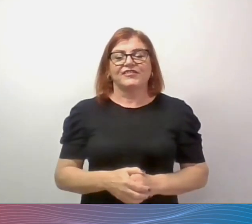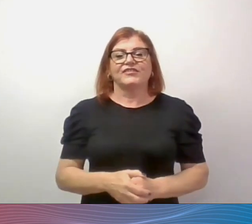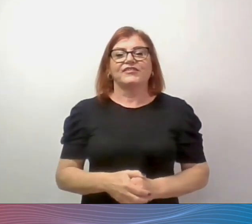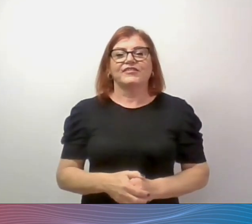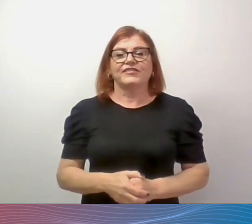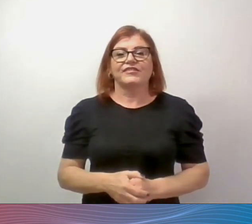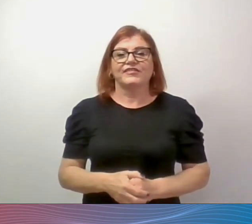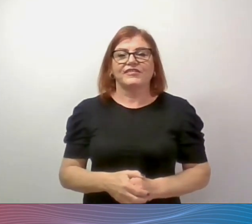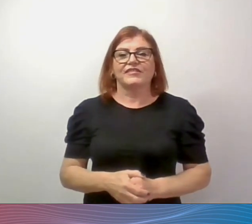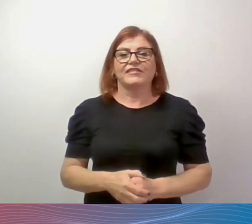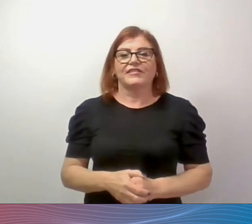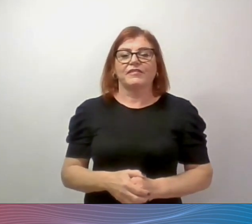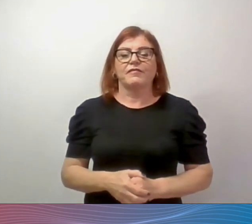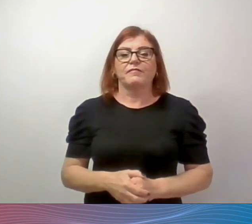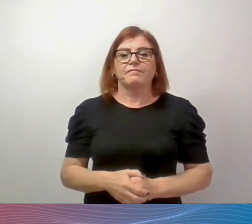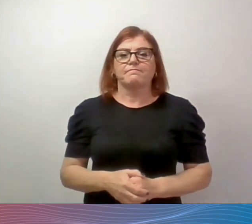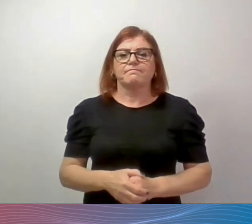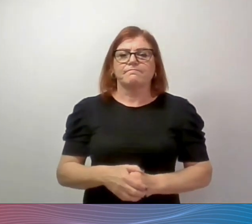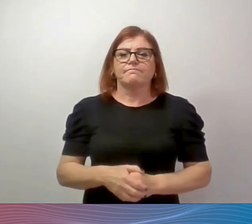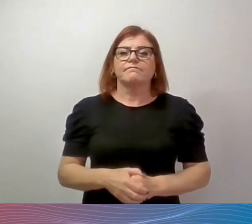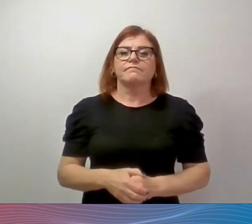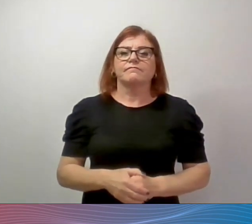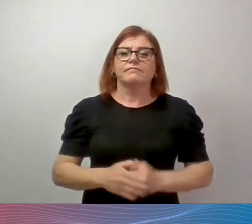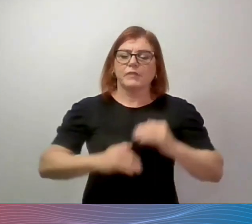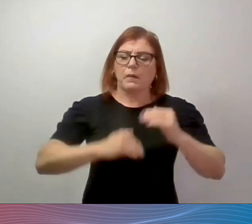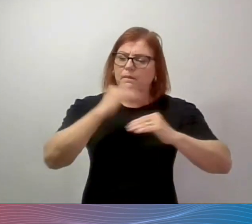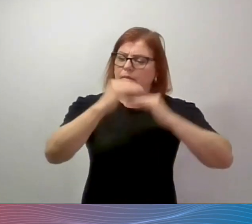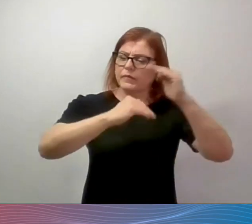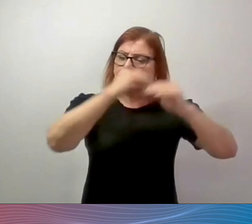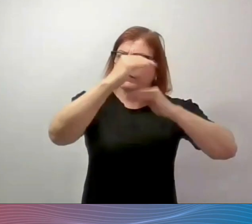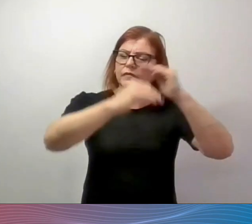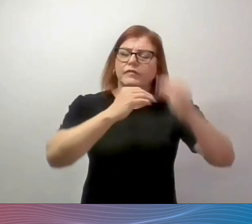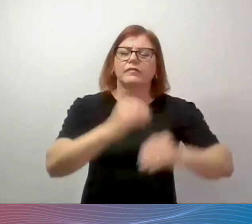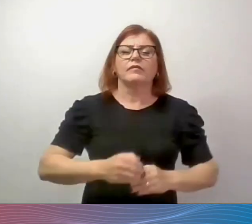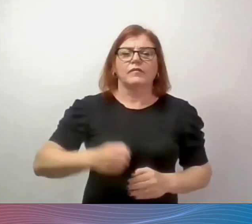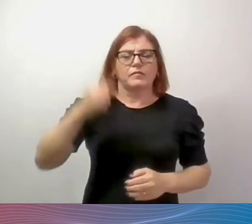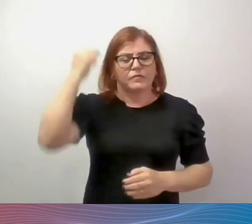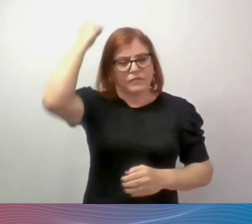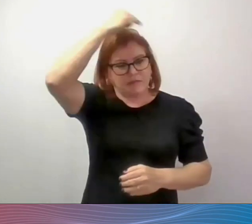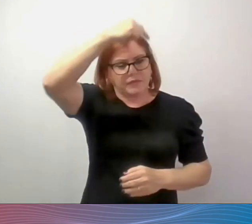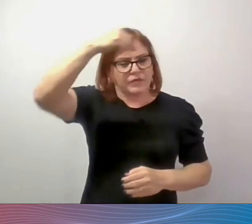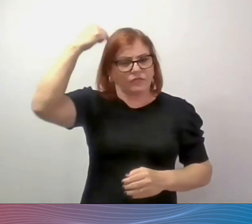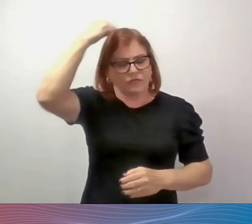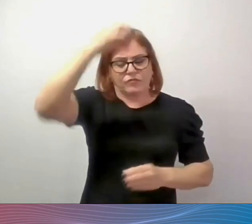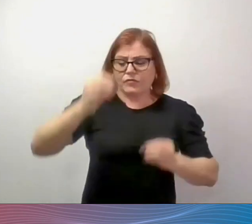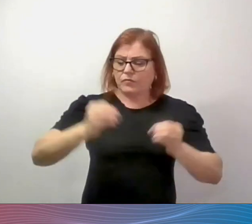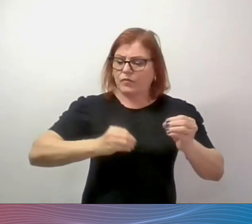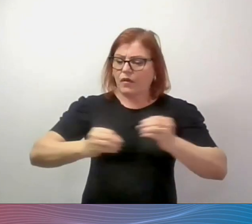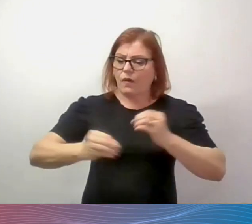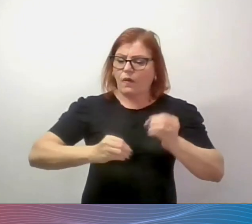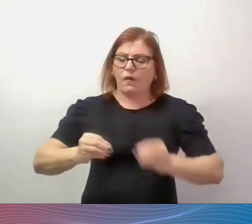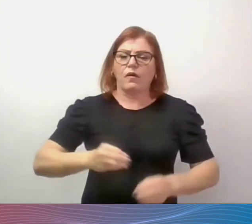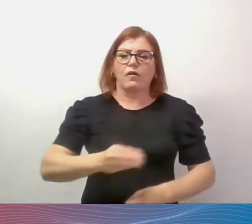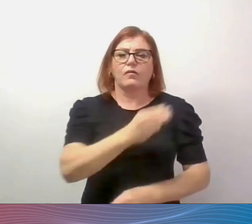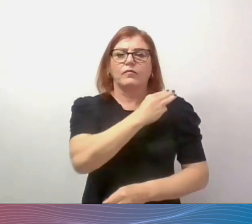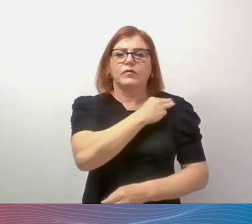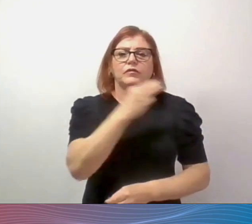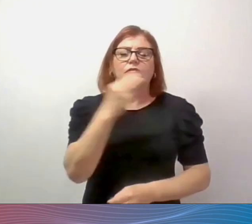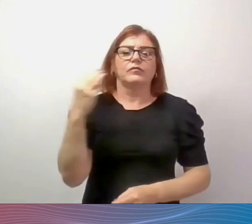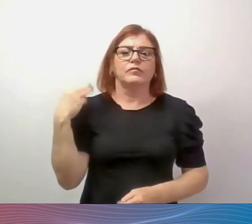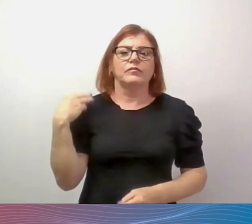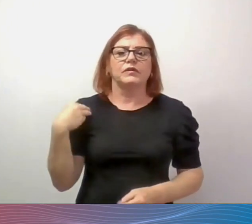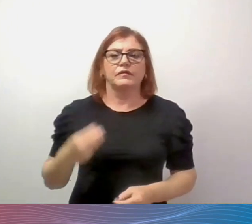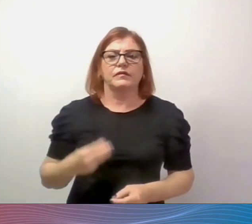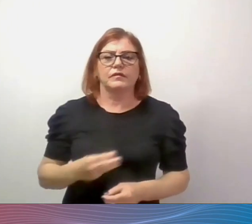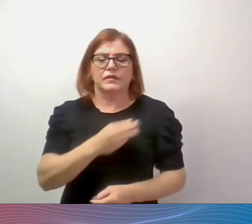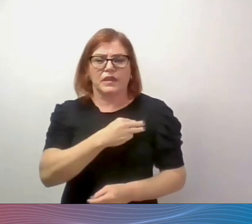santos para o desempenho do seu para a obra do ministério, para a edificação do corpo de Cristo. For the equipping